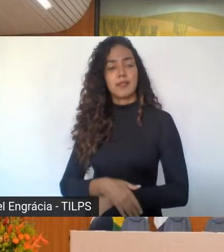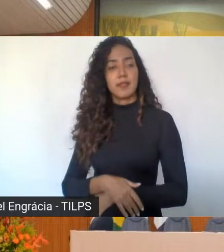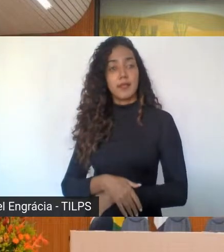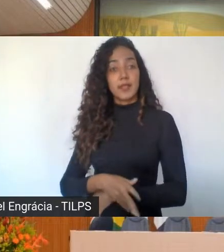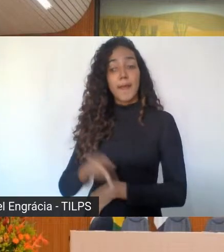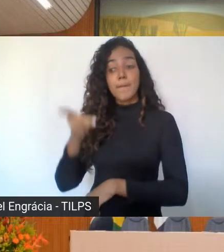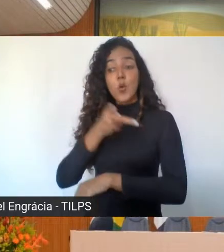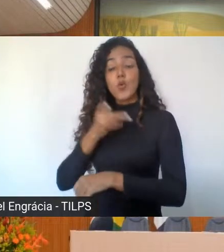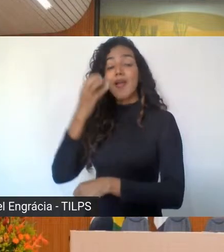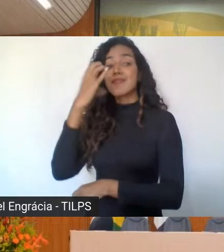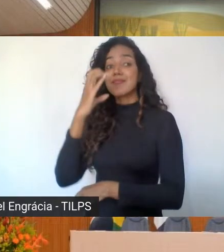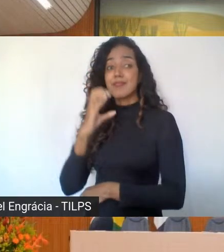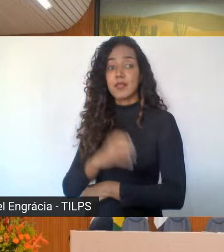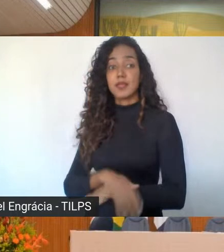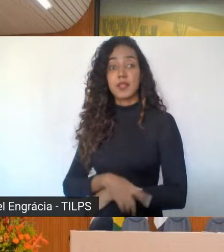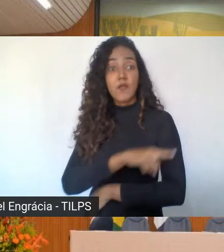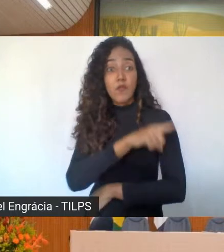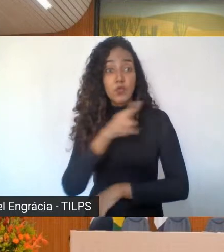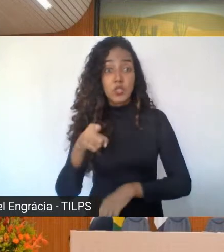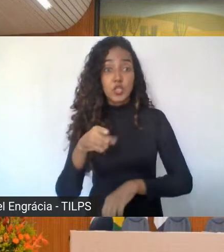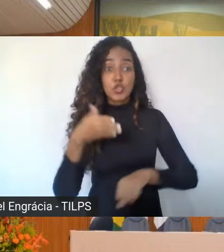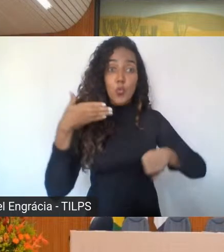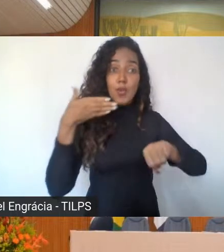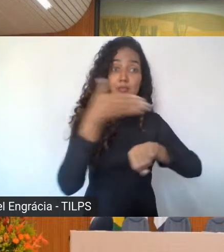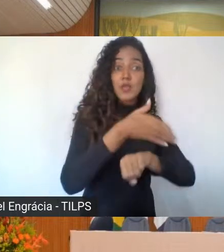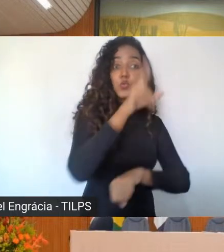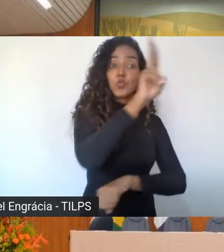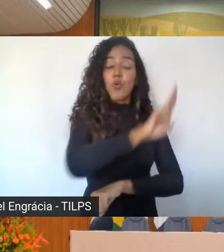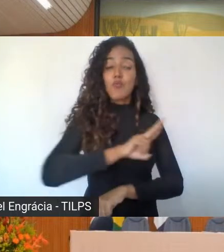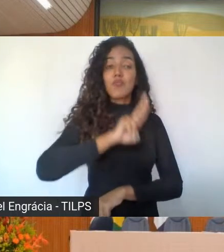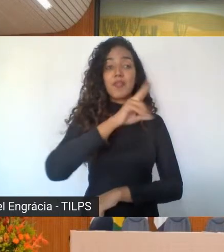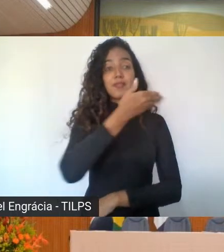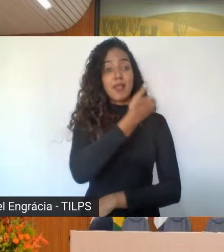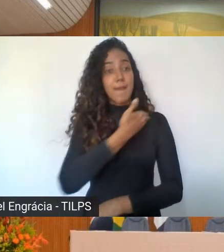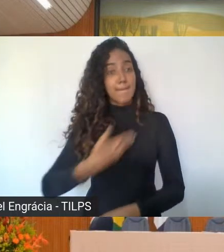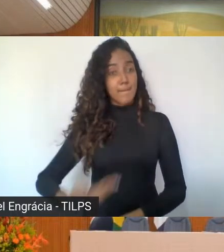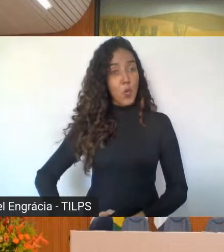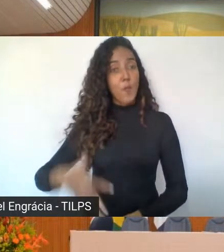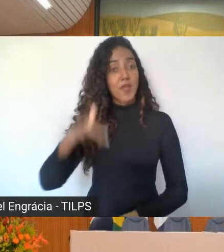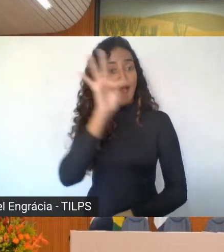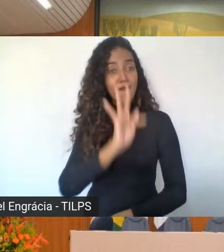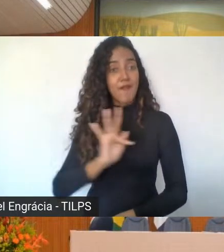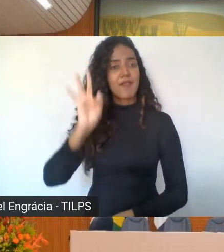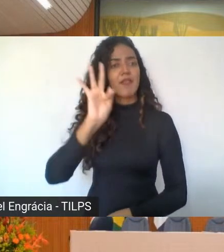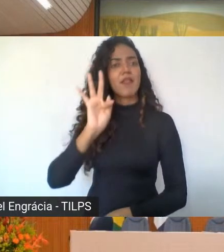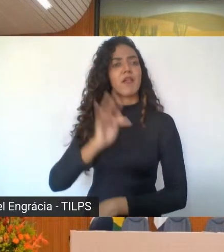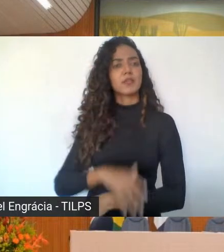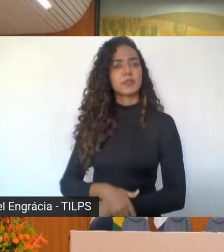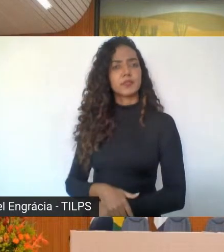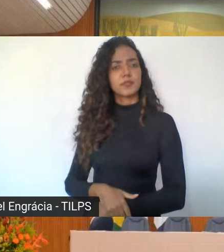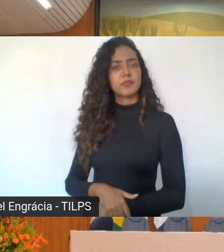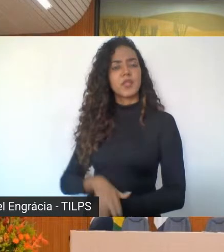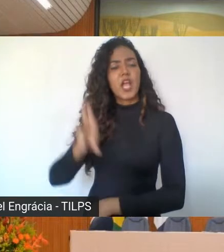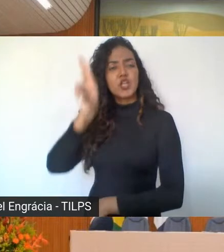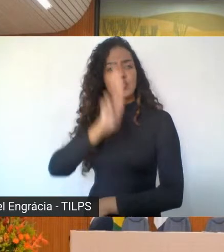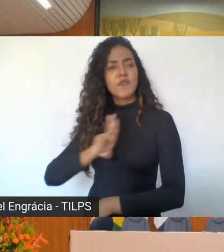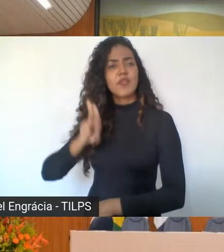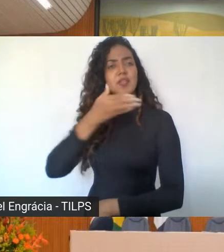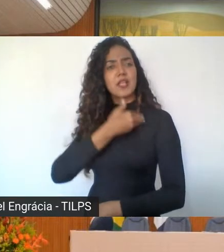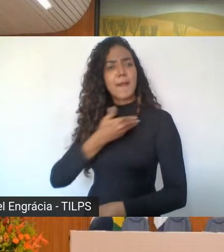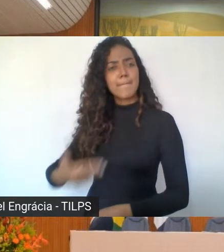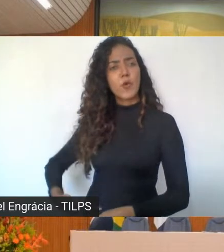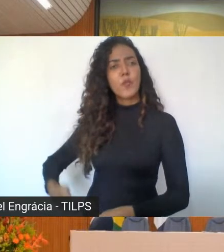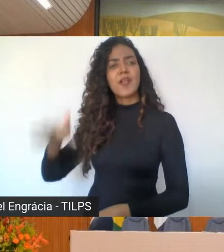pública federal, onde, por exemplo, as universidades públicas federais e estaduais, mais